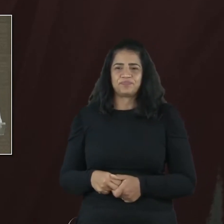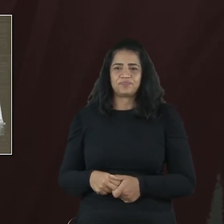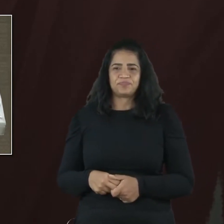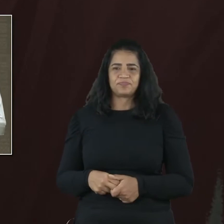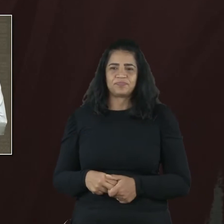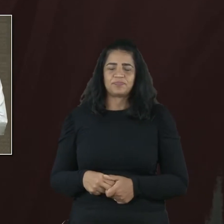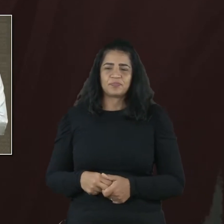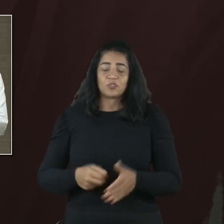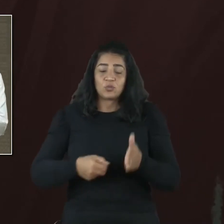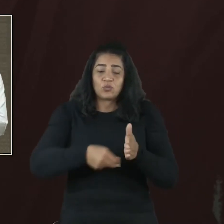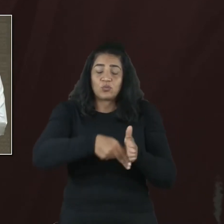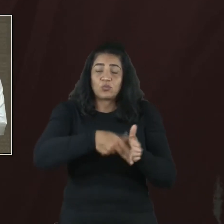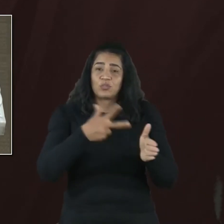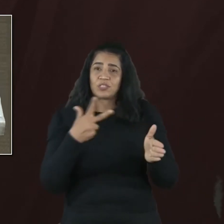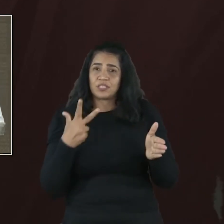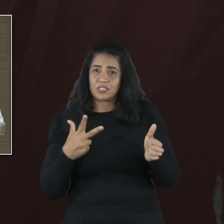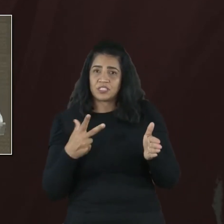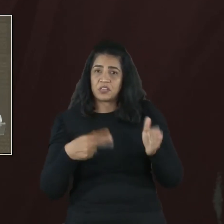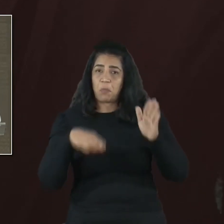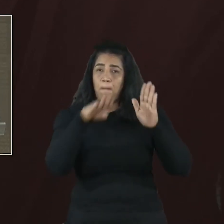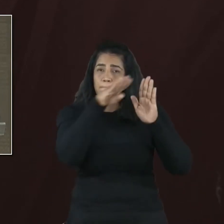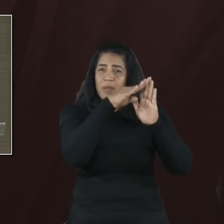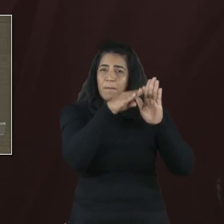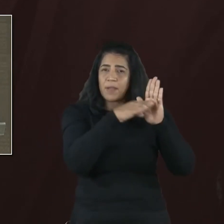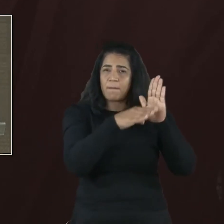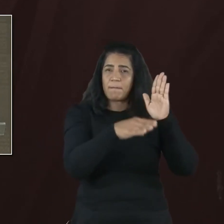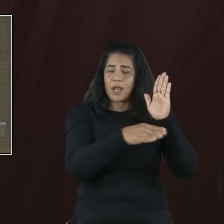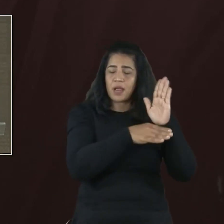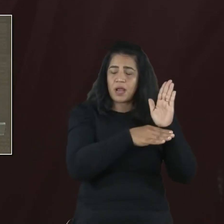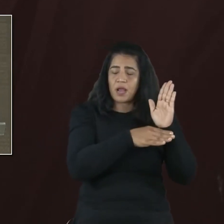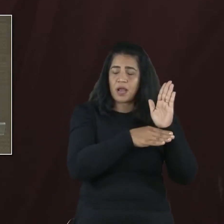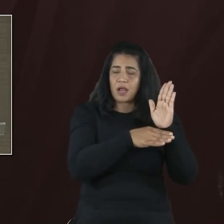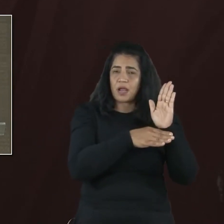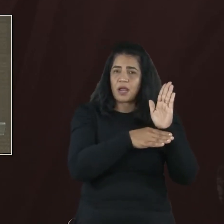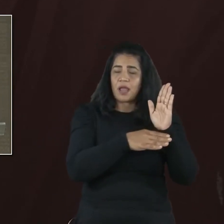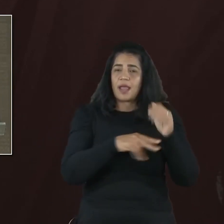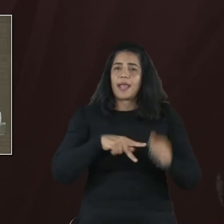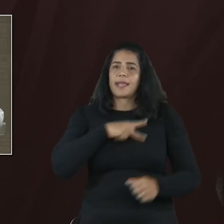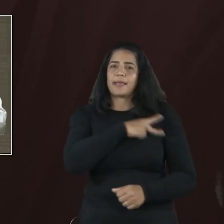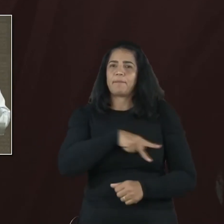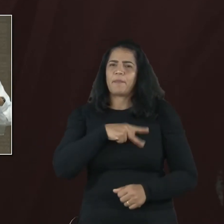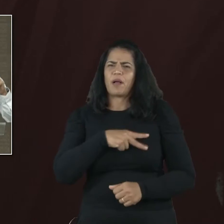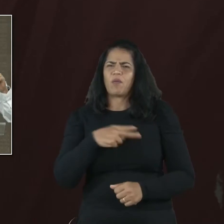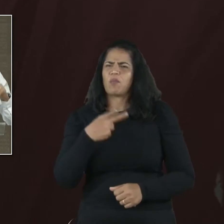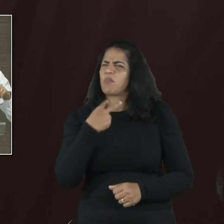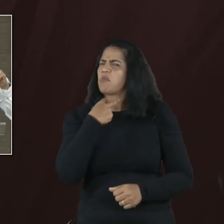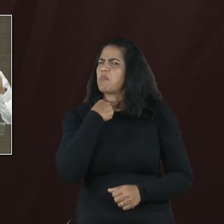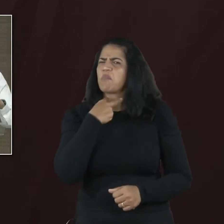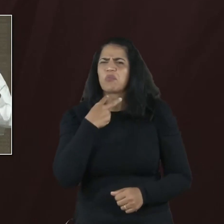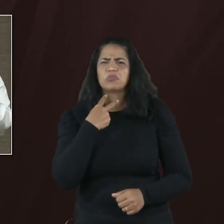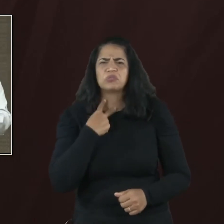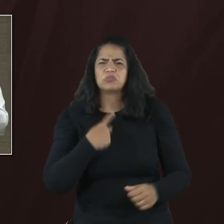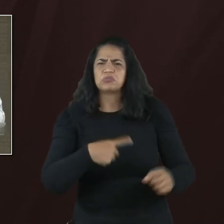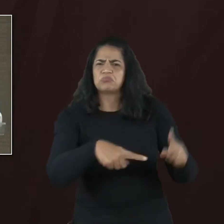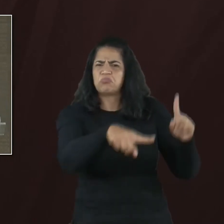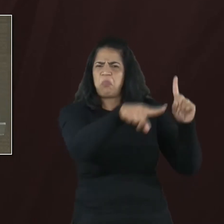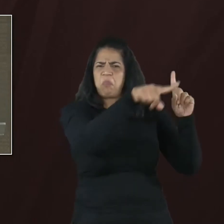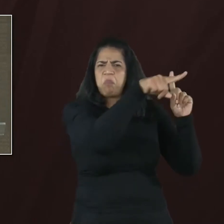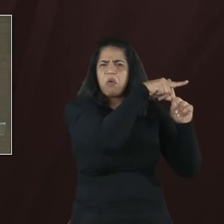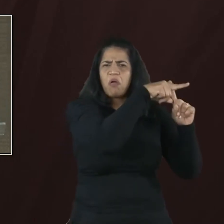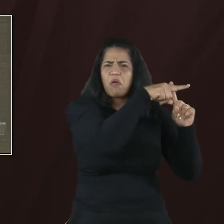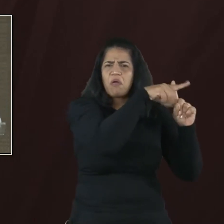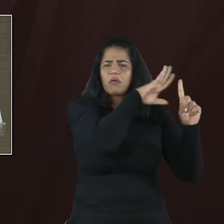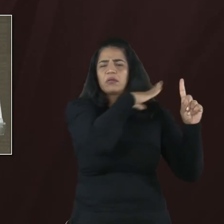cidadania romana é de que ele não foi morto crucificado. Um cidadão romano não pode ser